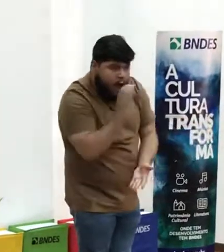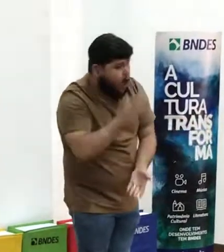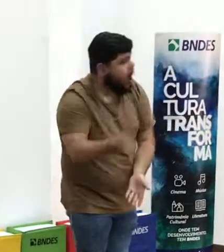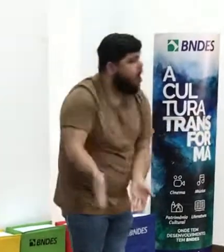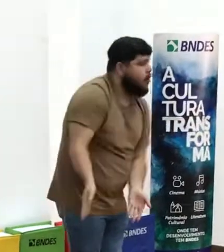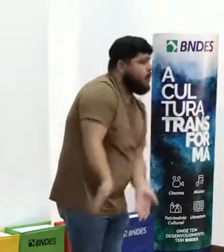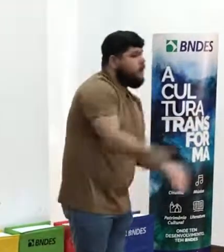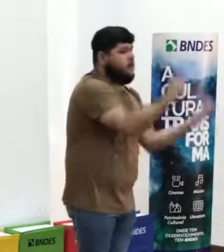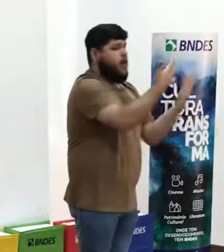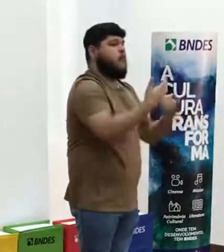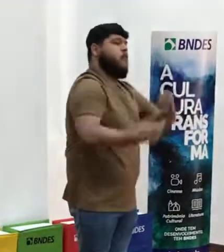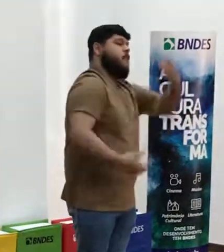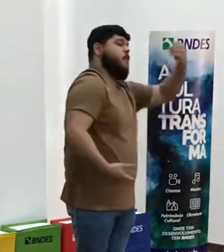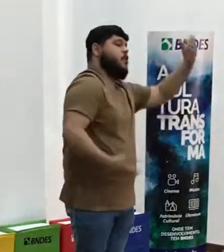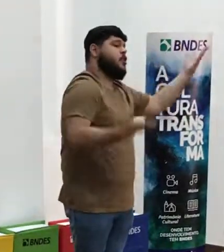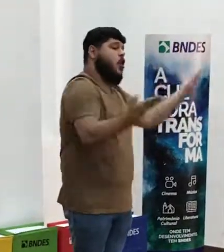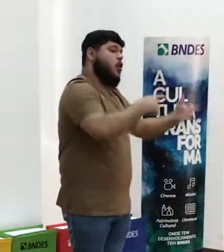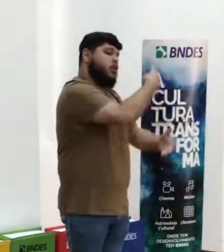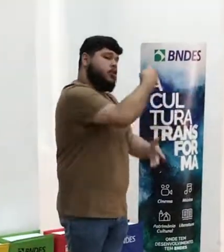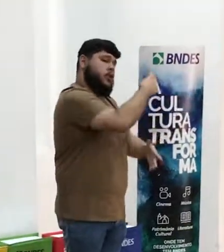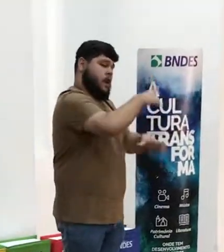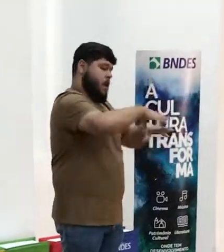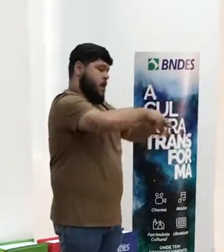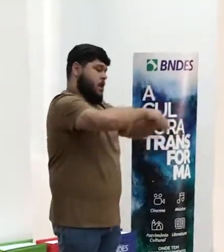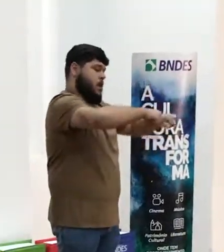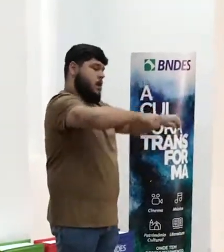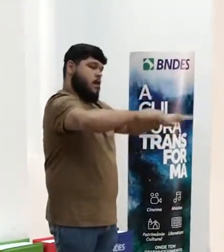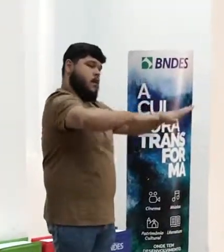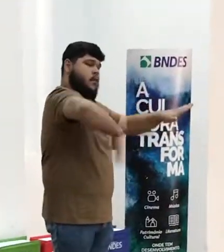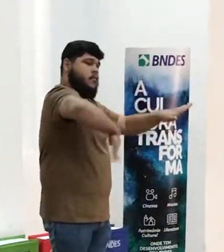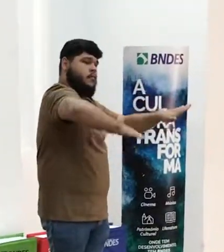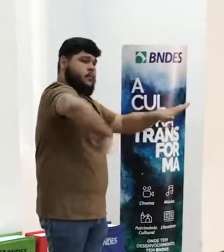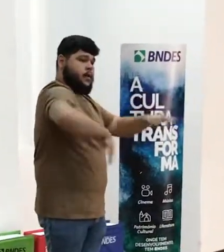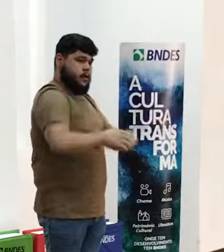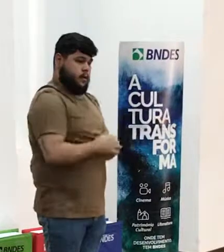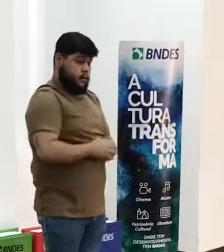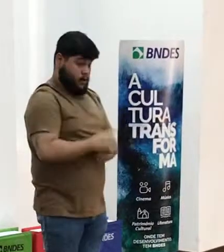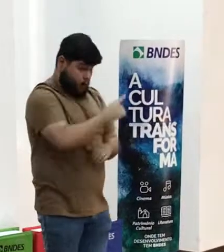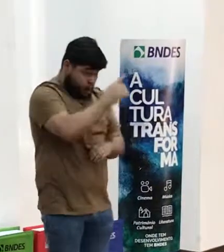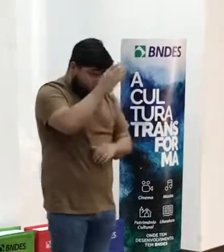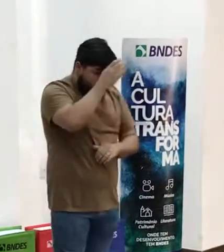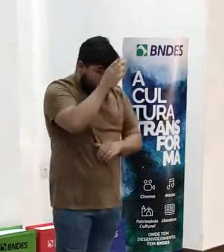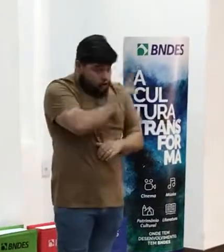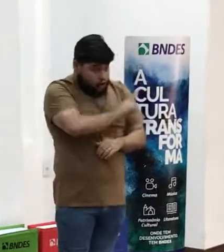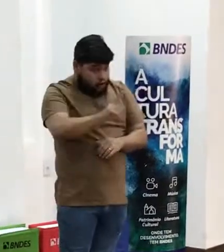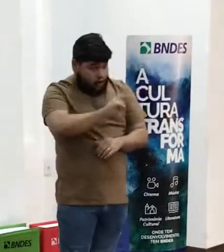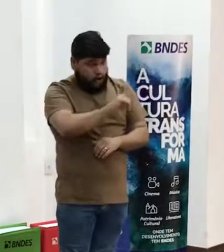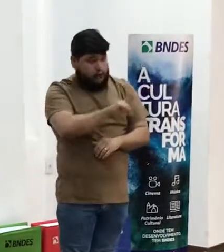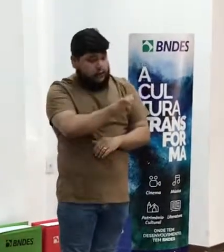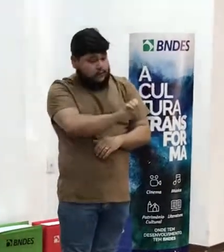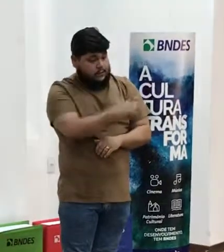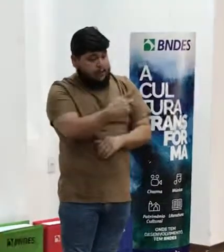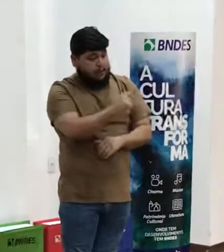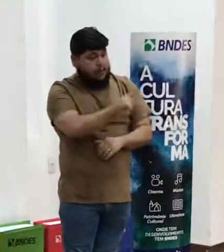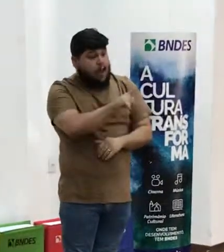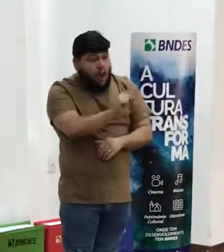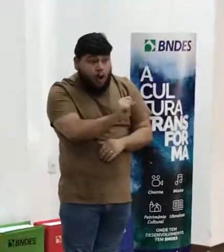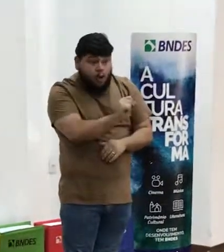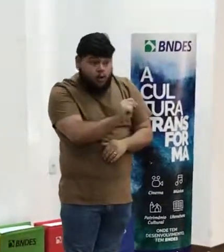Vamos viajar ainda hoje para a praia. O tio Zé Paulo prestou a casa por uma semana. Olha que